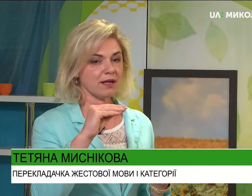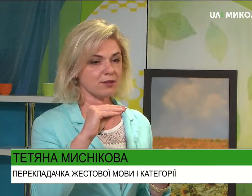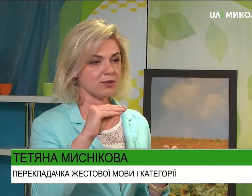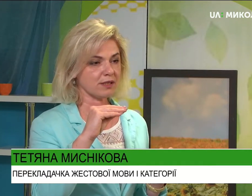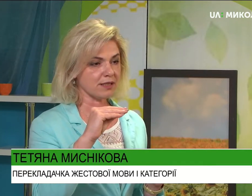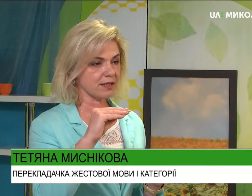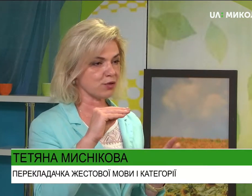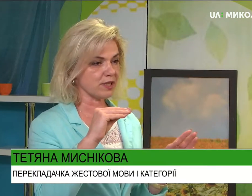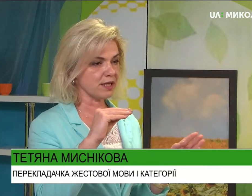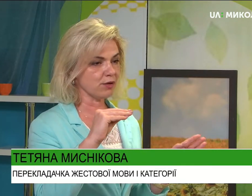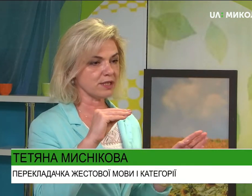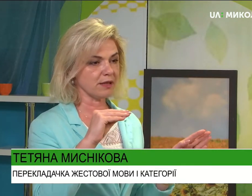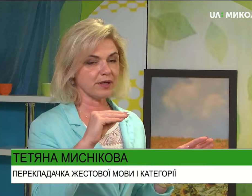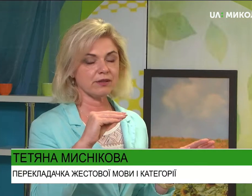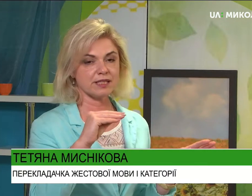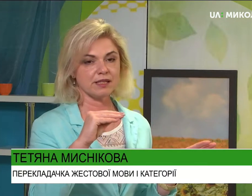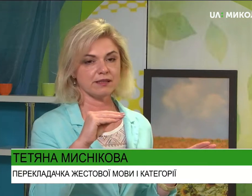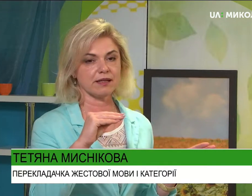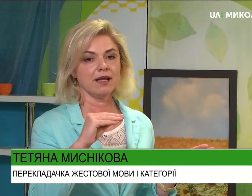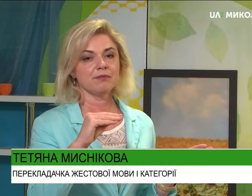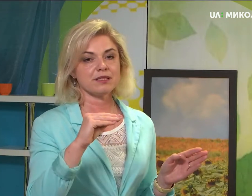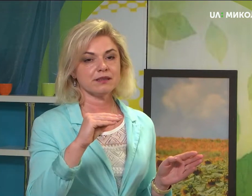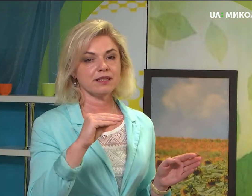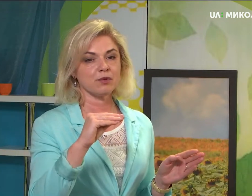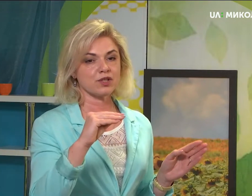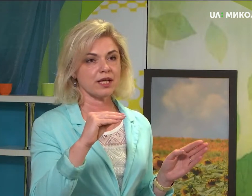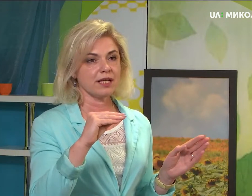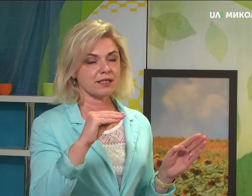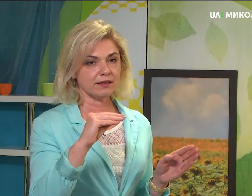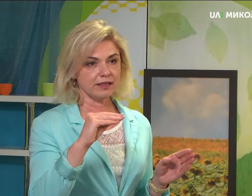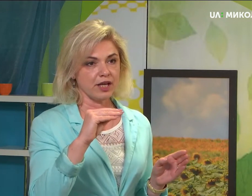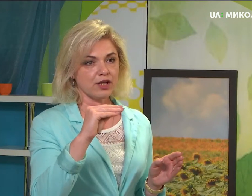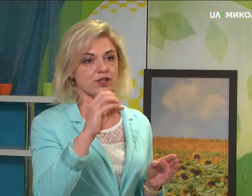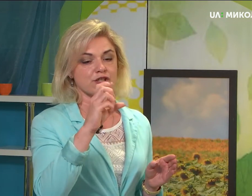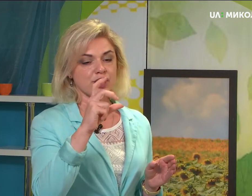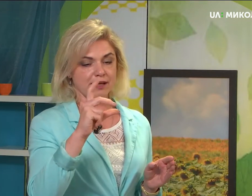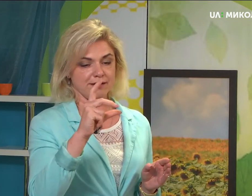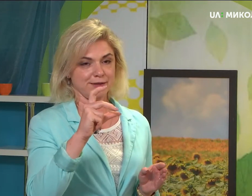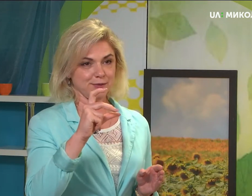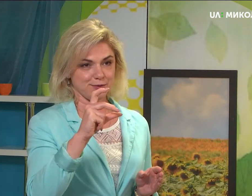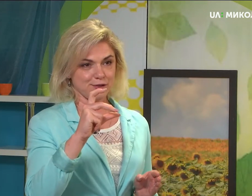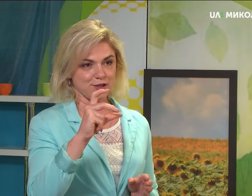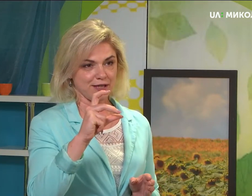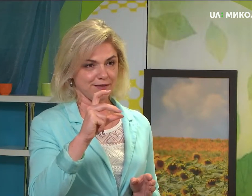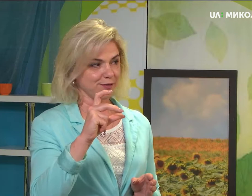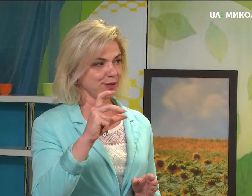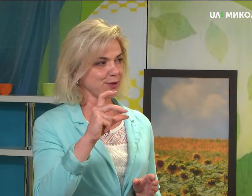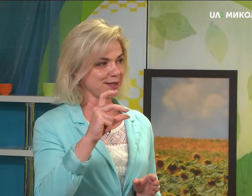зразу скласти, якщо в нас є голосна і приголосна літера, ми складаємо вже склади. Ж. Ну, Ж. Отаку треба разом.